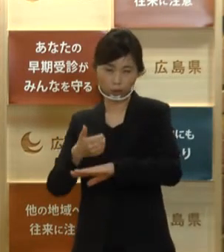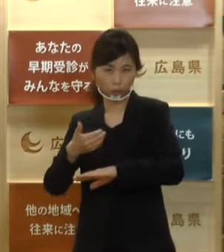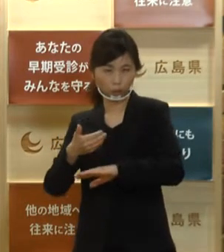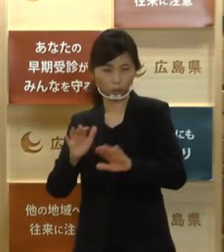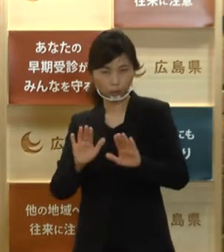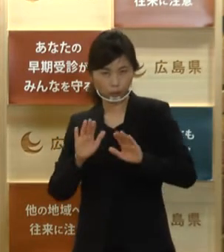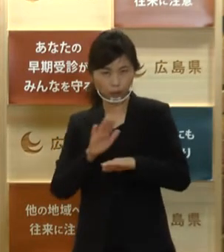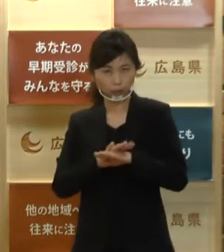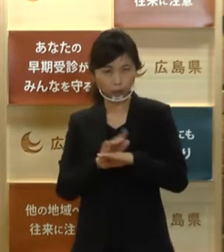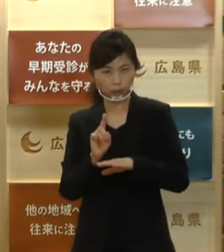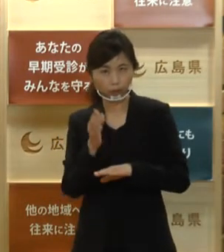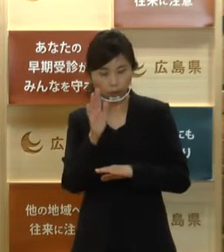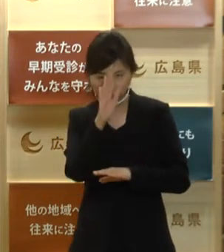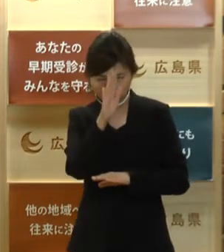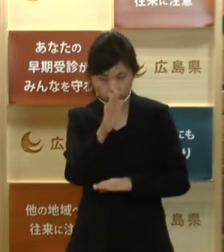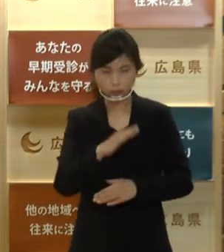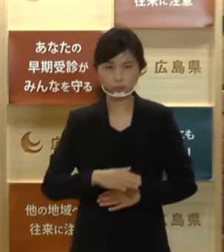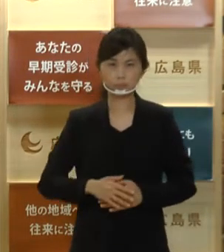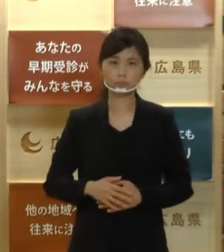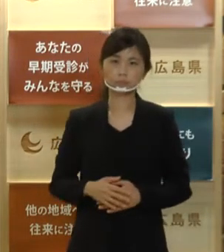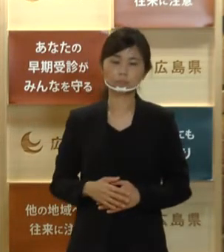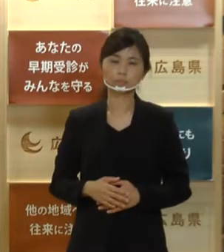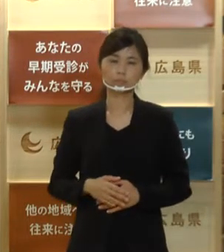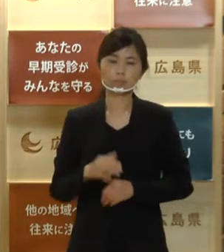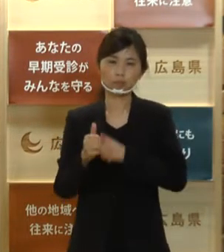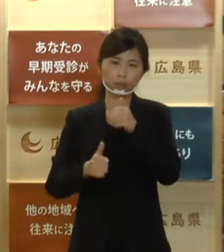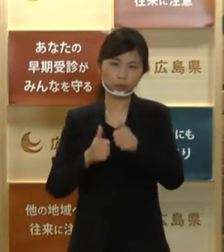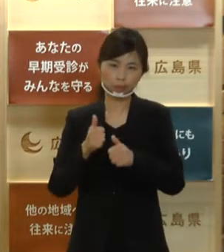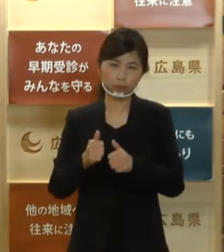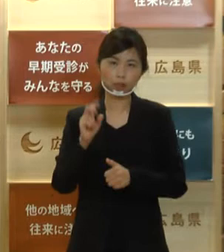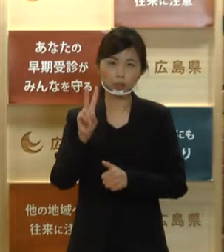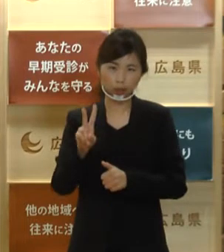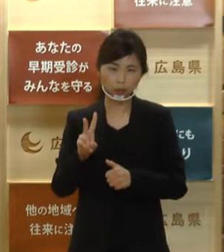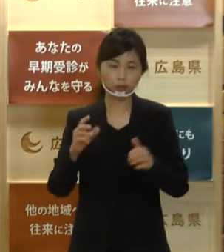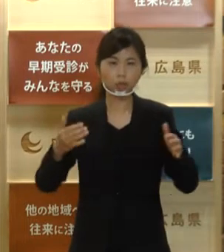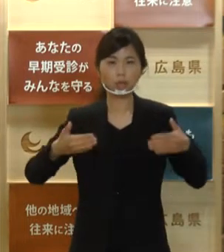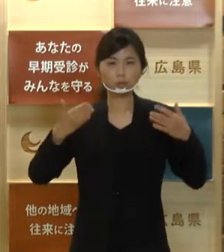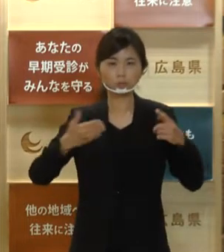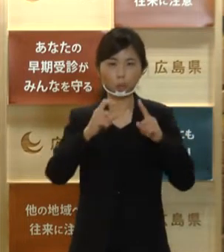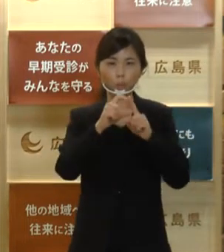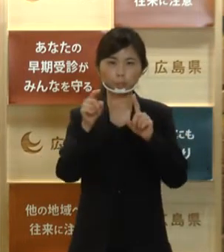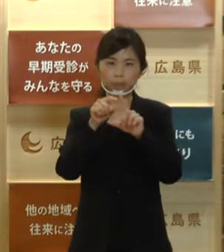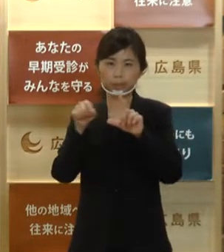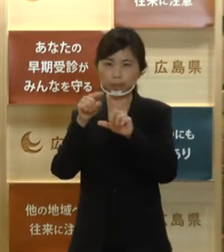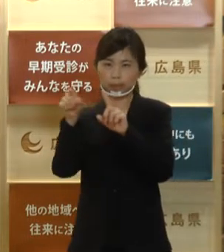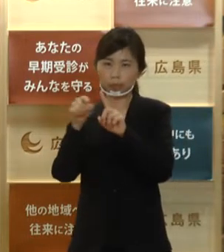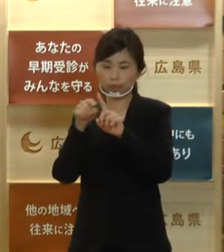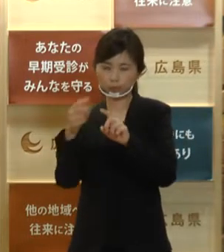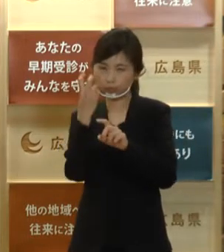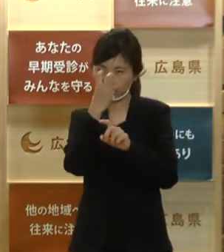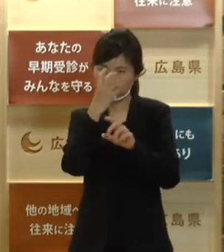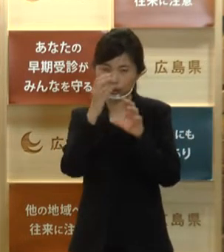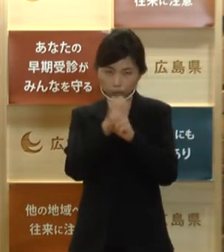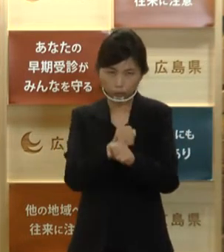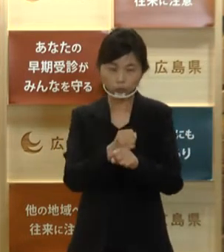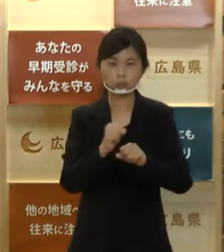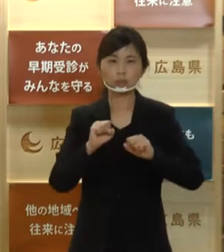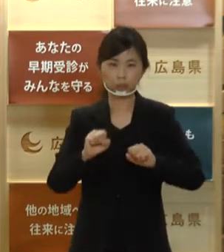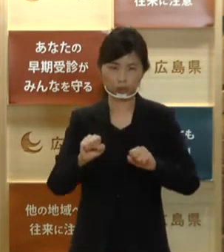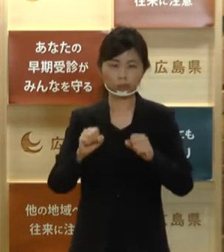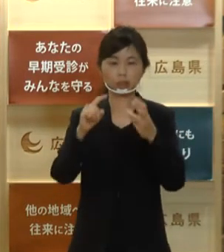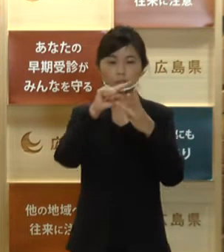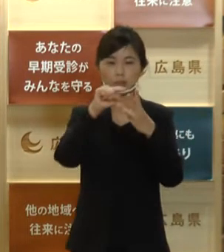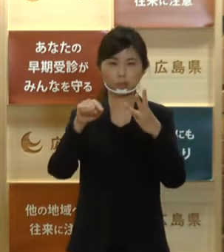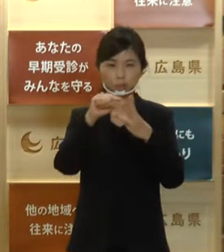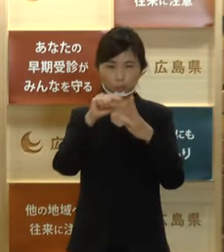。 はい、第2弾春の PCR 検査集中実施につきましては3つの対策を実施している